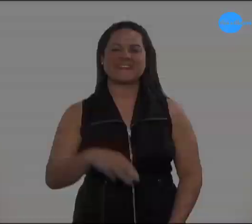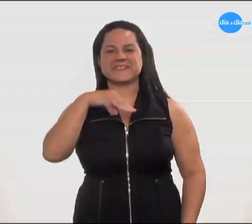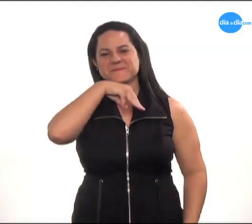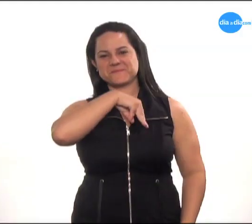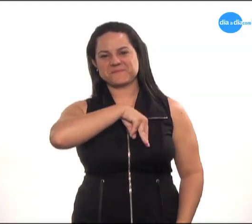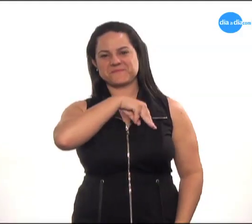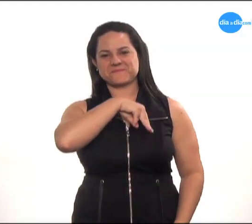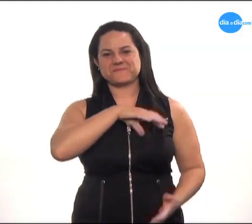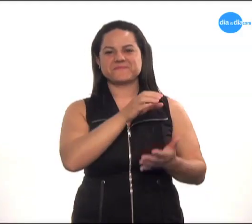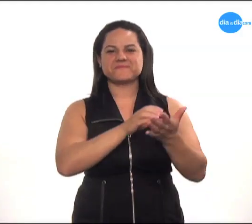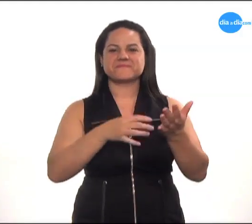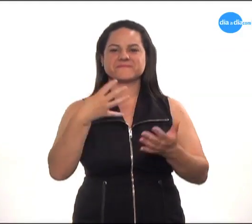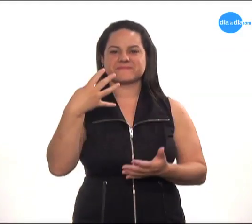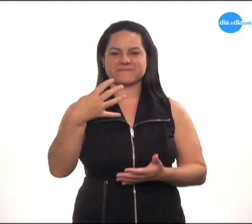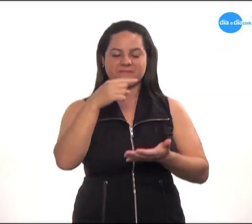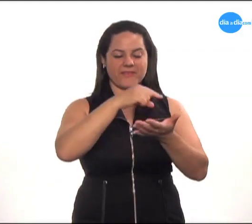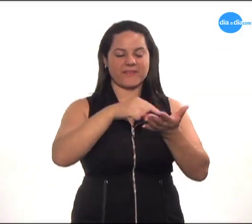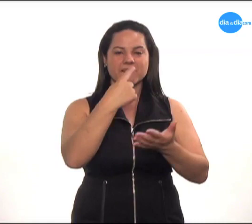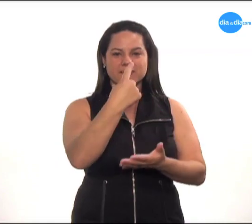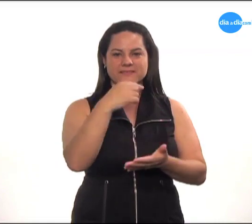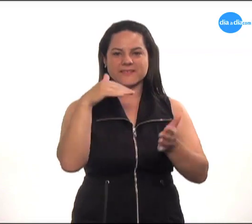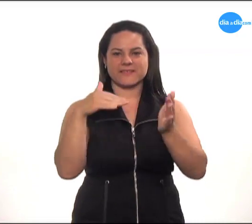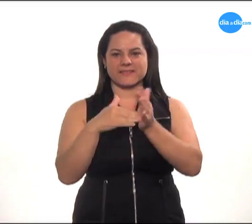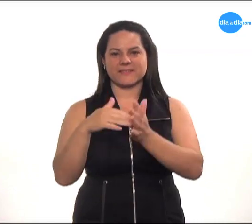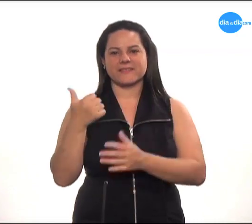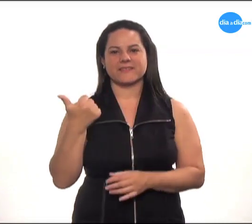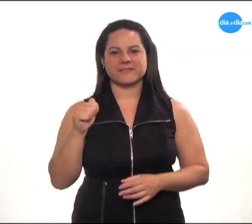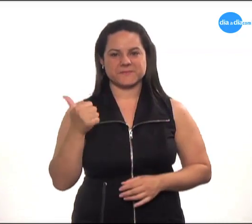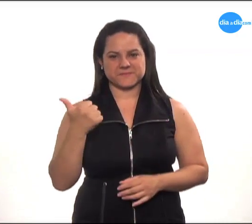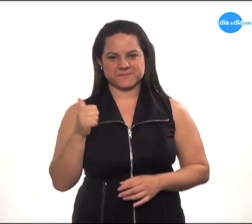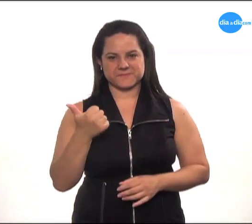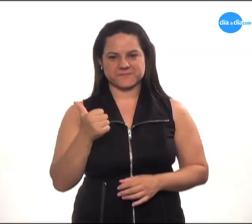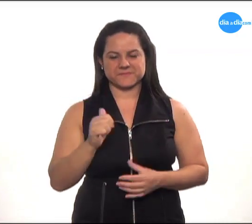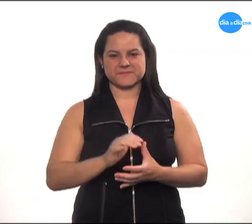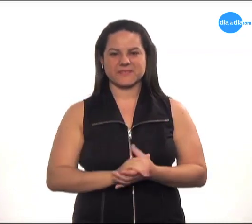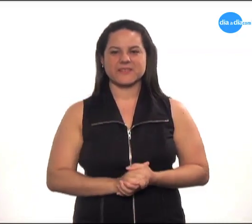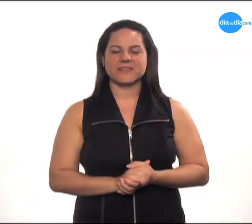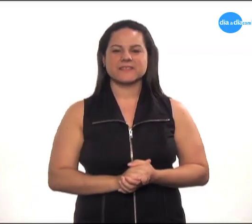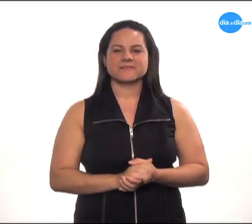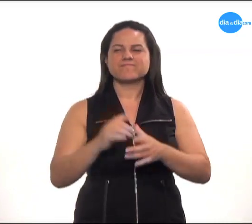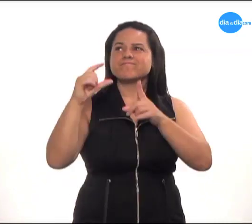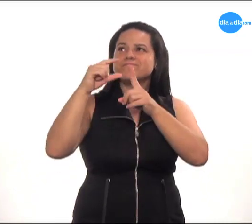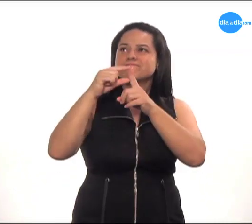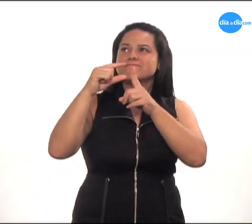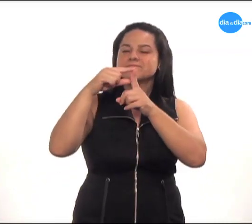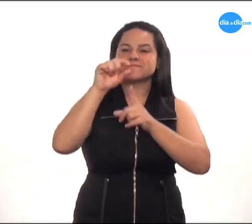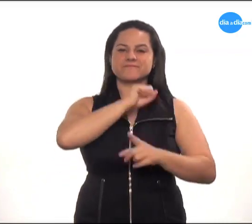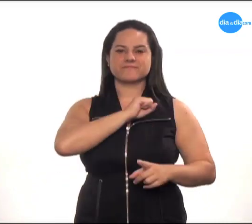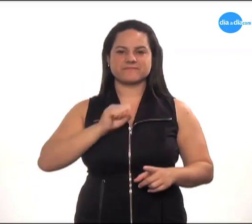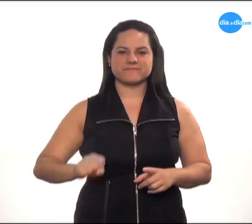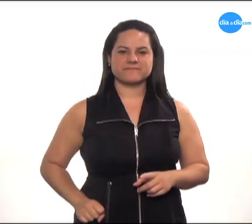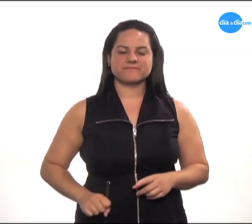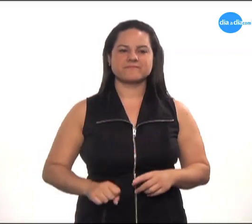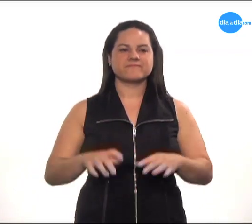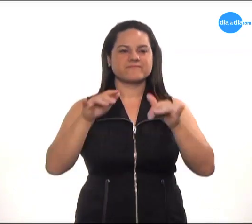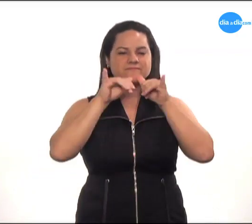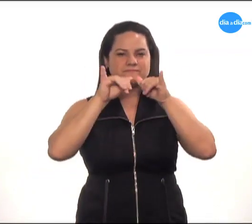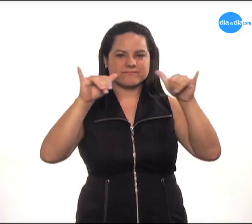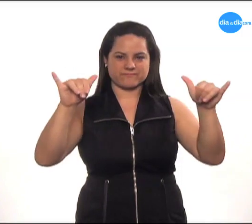Mateus 4, verso 1 até verso 11. A palavra do Senhor nos diz assim: